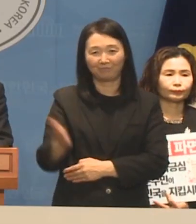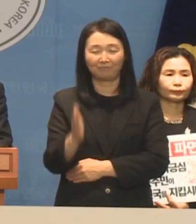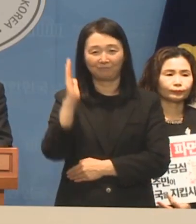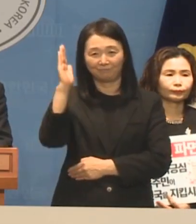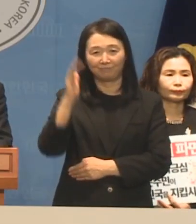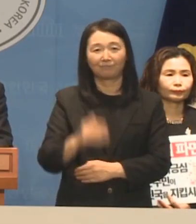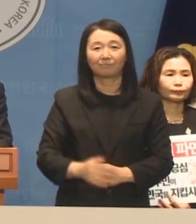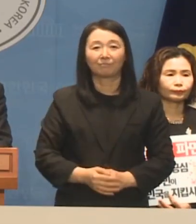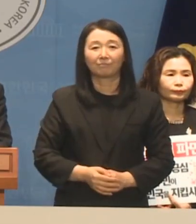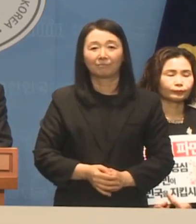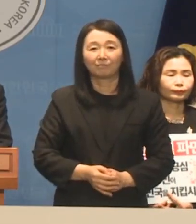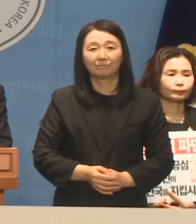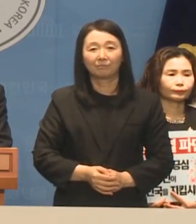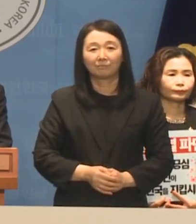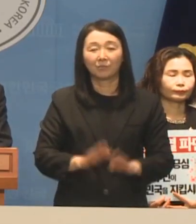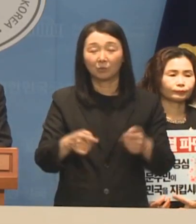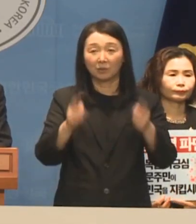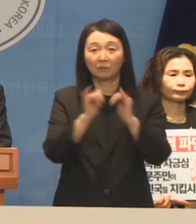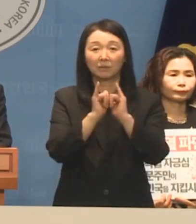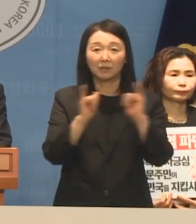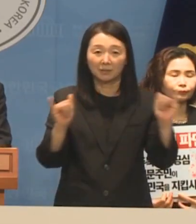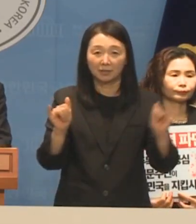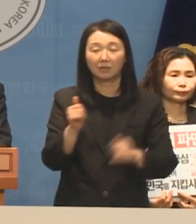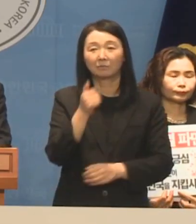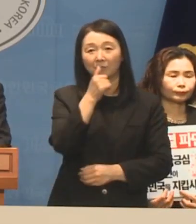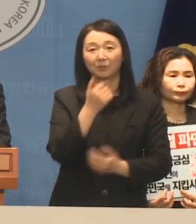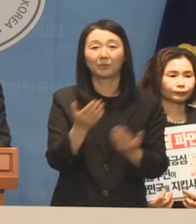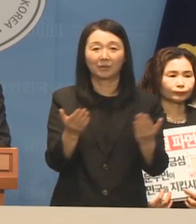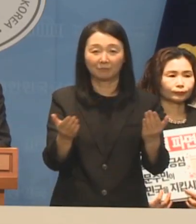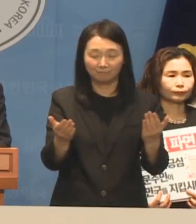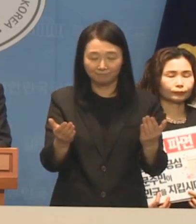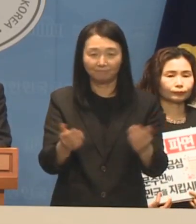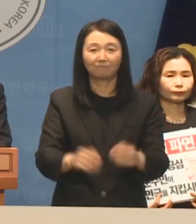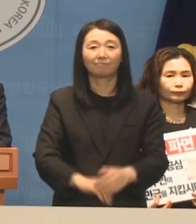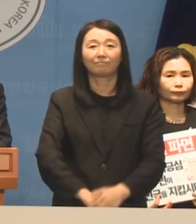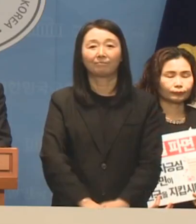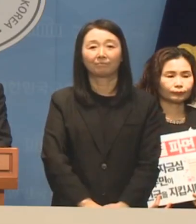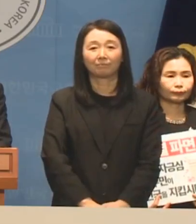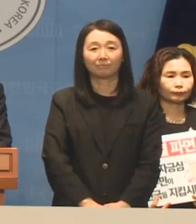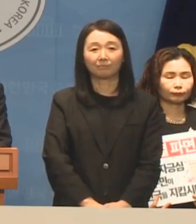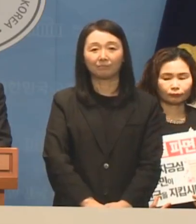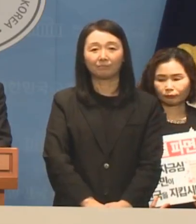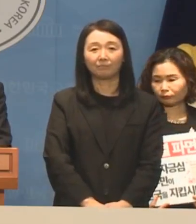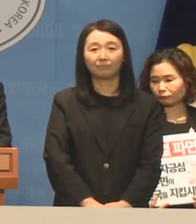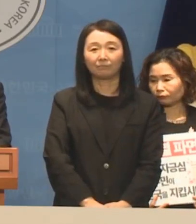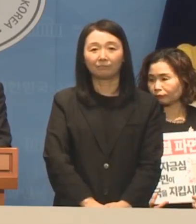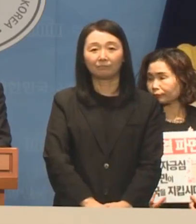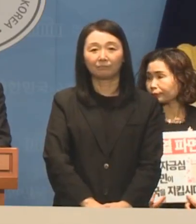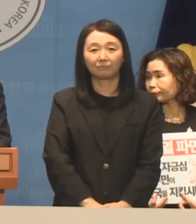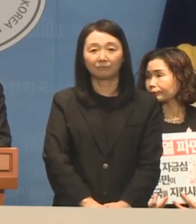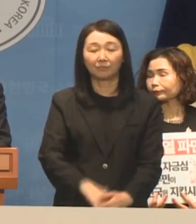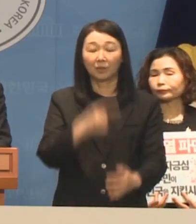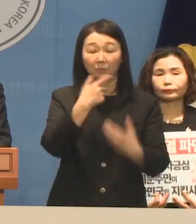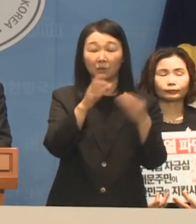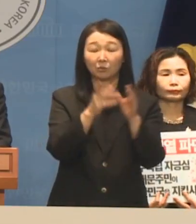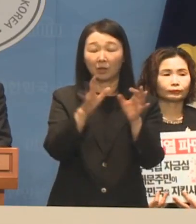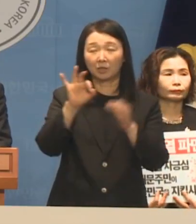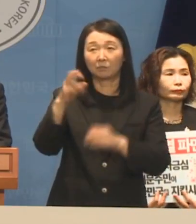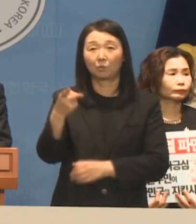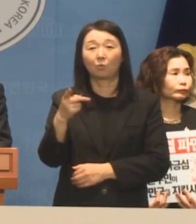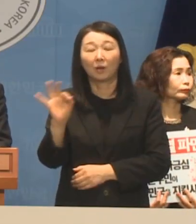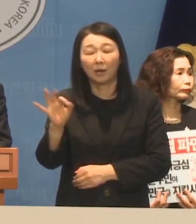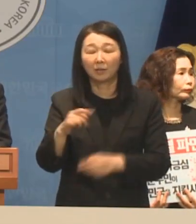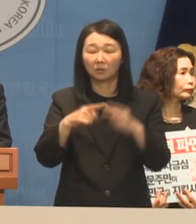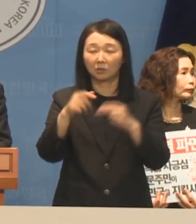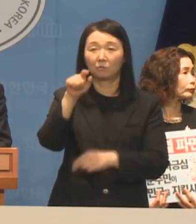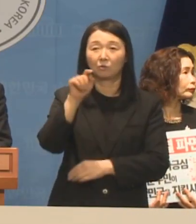함께 섰습니다. 그럼 오늘 참석하신 분들을 정성껏 소개하도록 하겠습니다. 더불어민주당 김동아